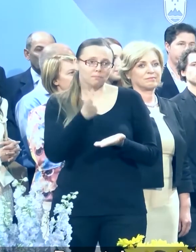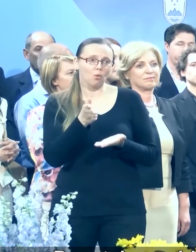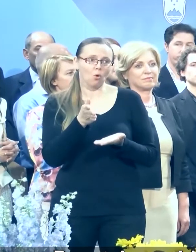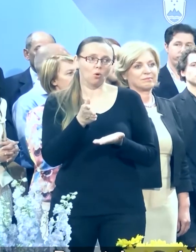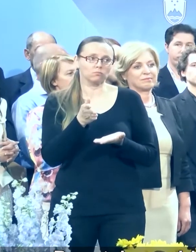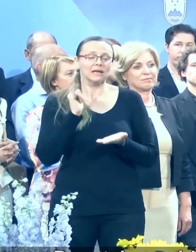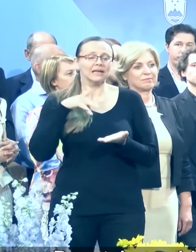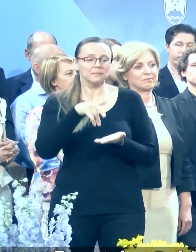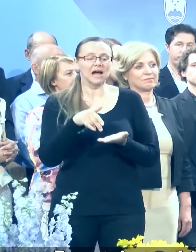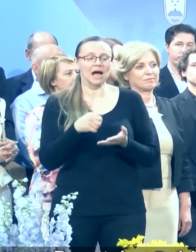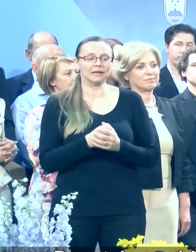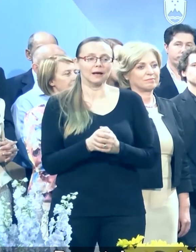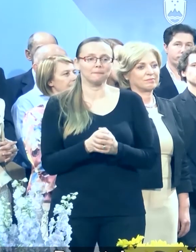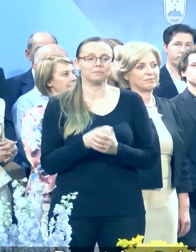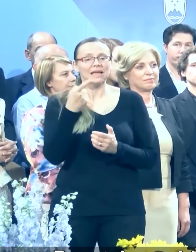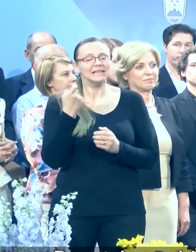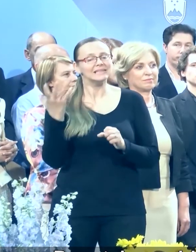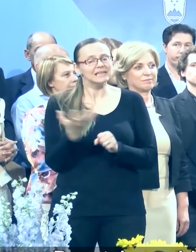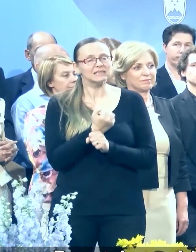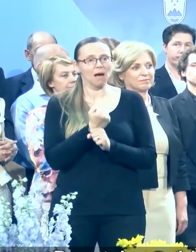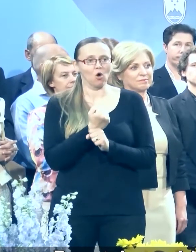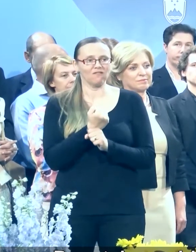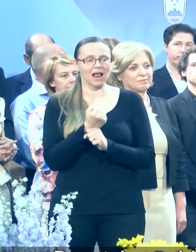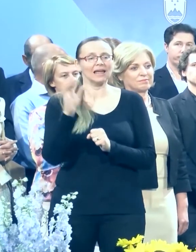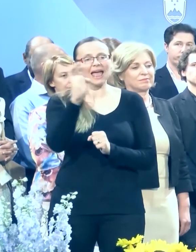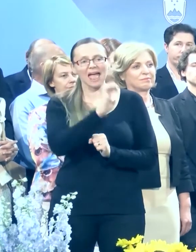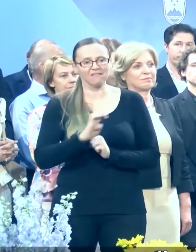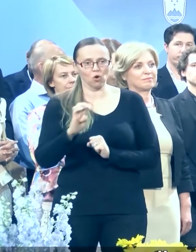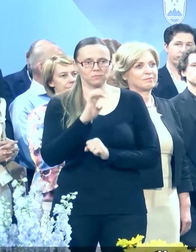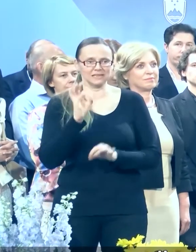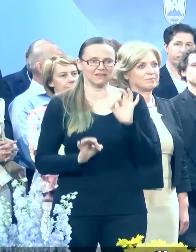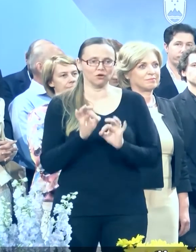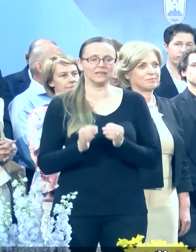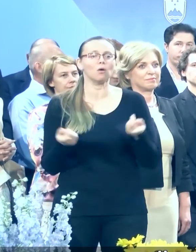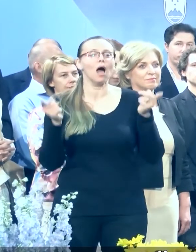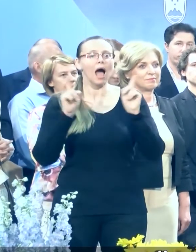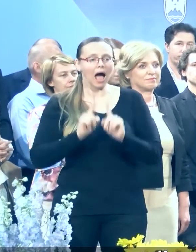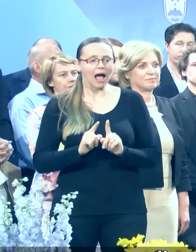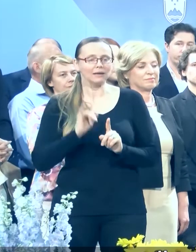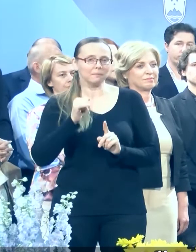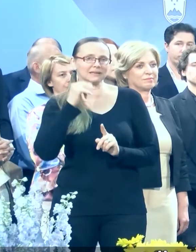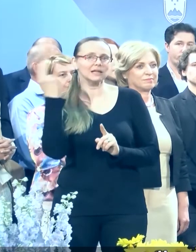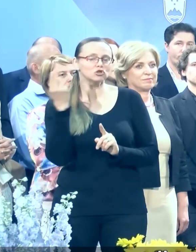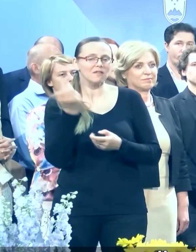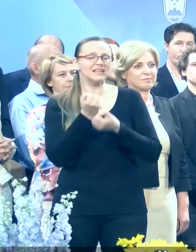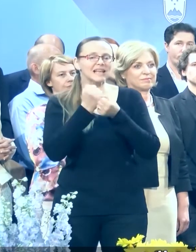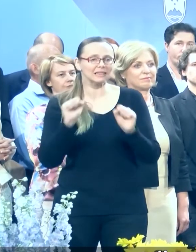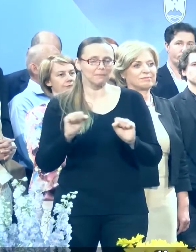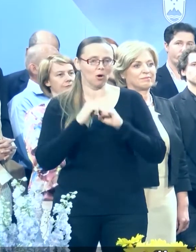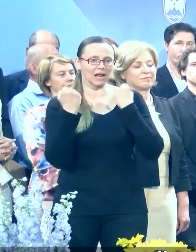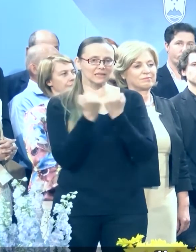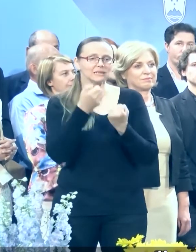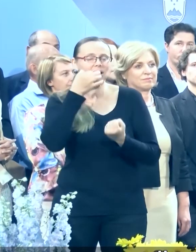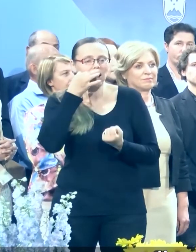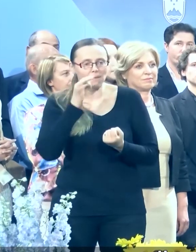ki izhaja iz zmagovalke evropskih volitev, ali pa da je vsej Slovenska demokratska stranka